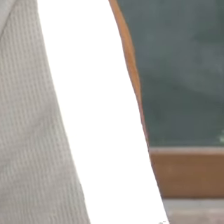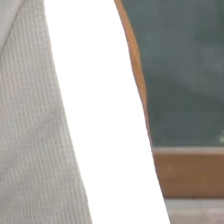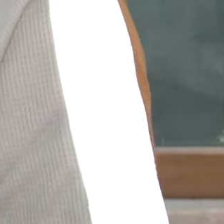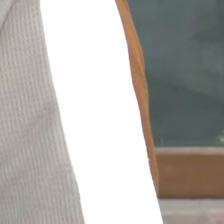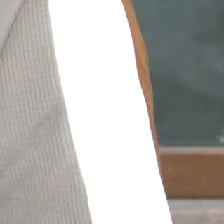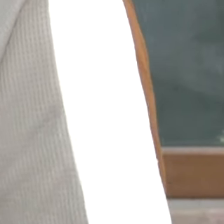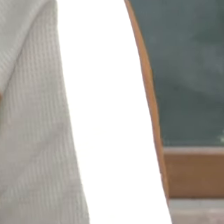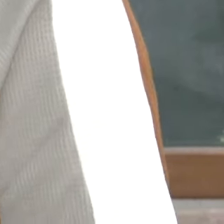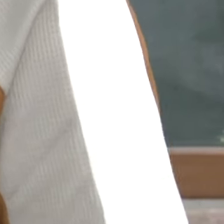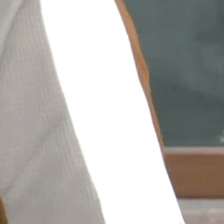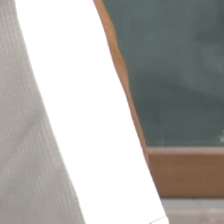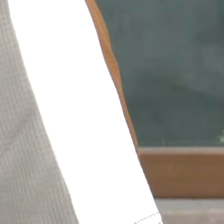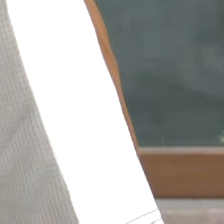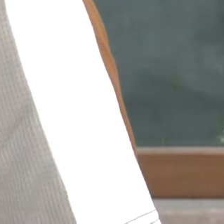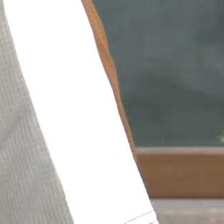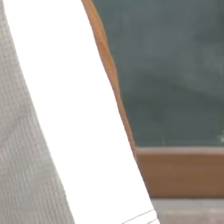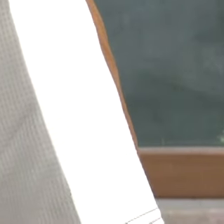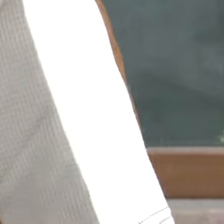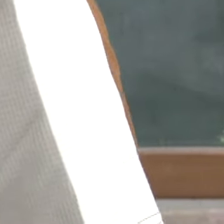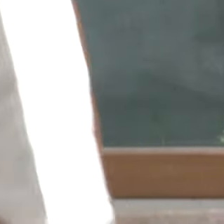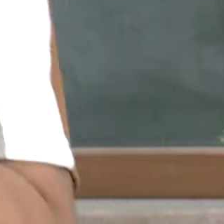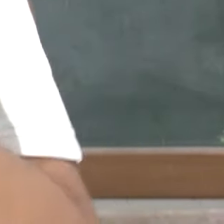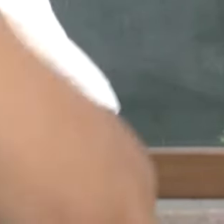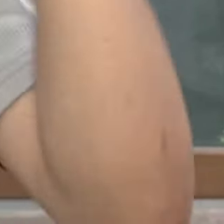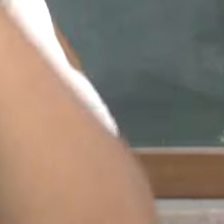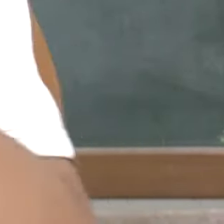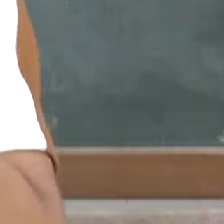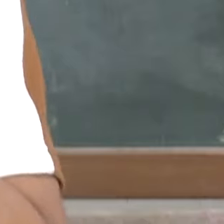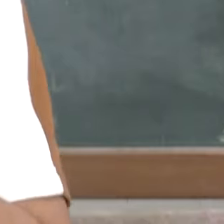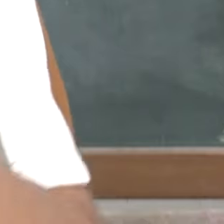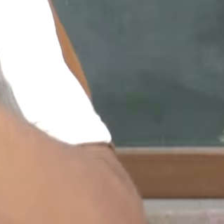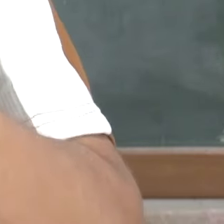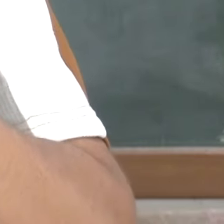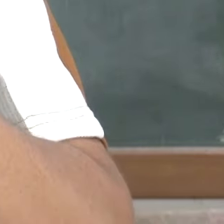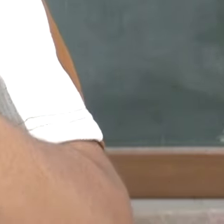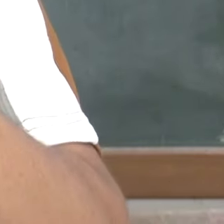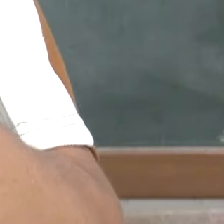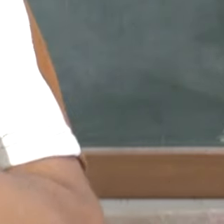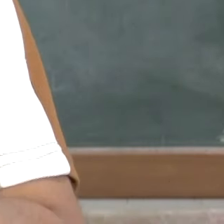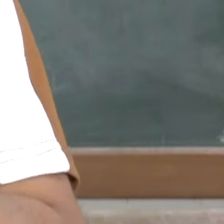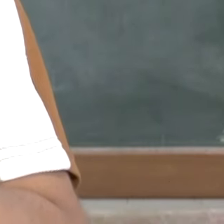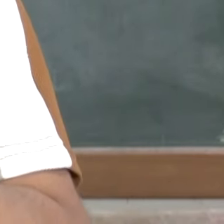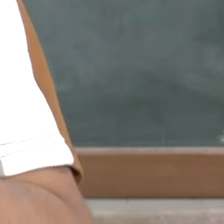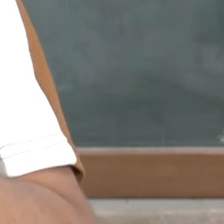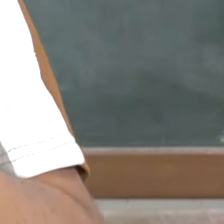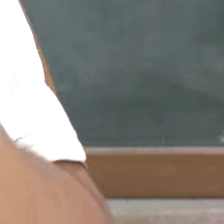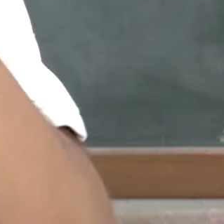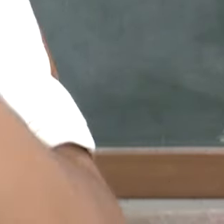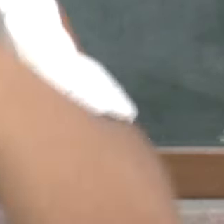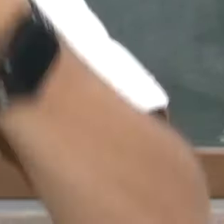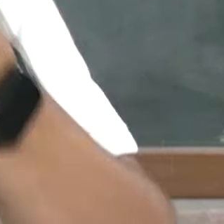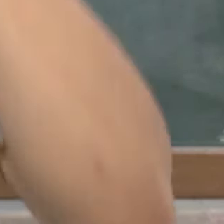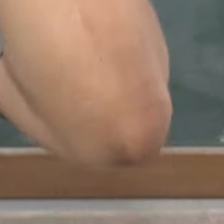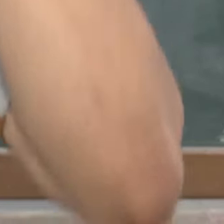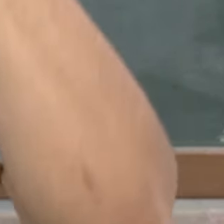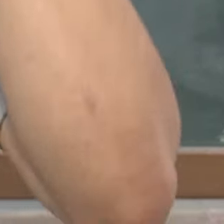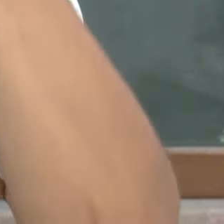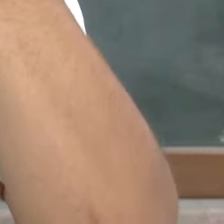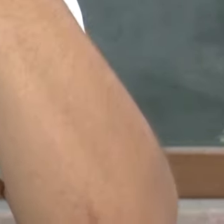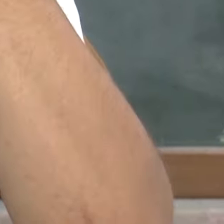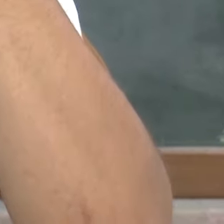rosto. Então, o sinal é esse, característico da pessoa. Outro Marcos, o sinal dele